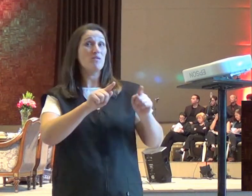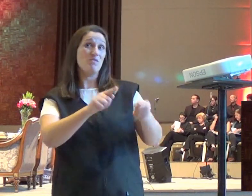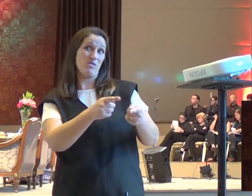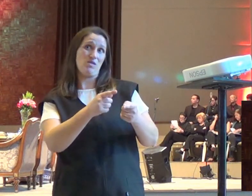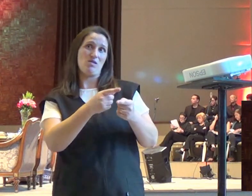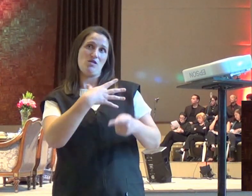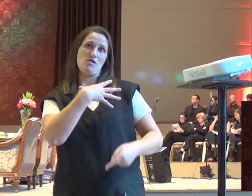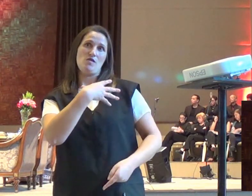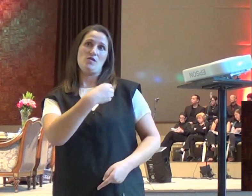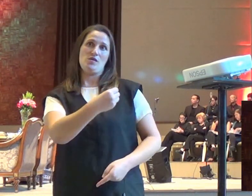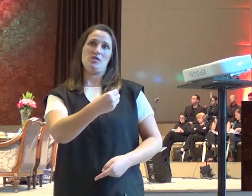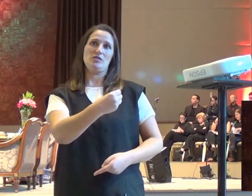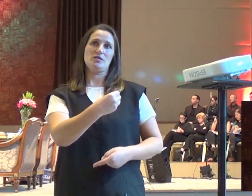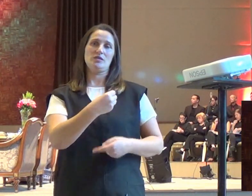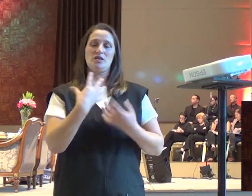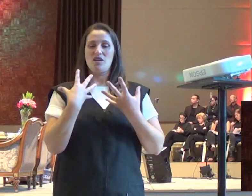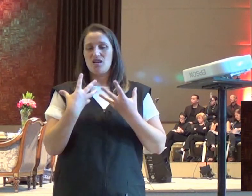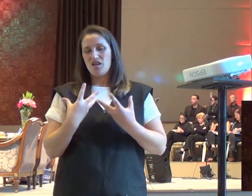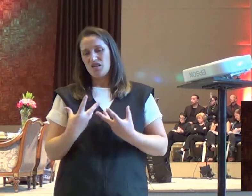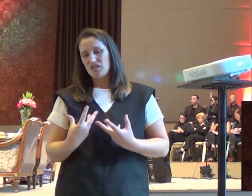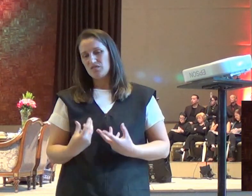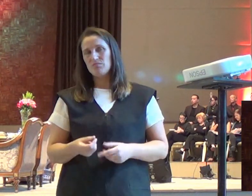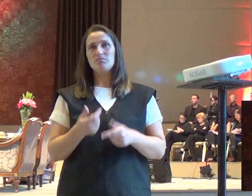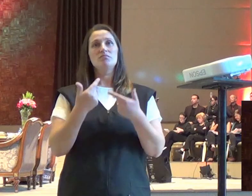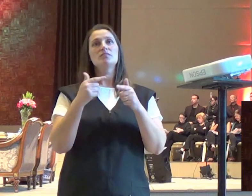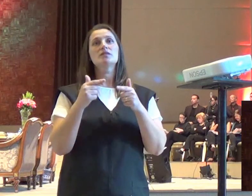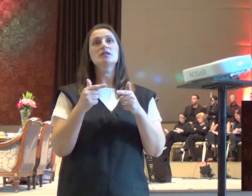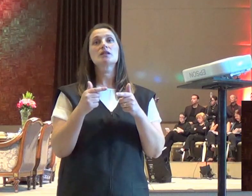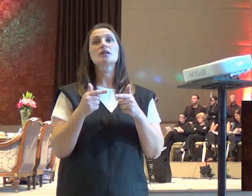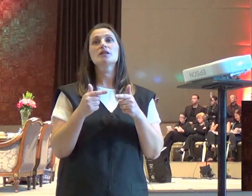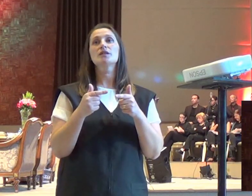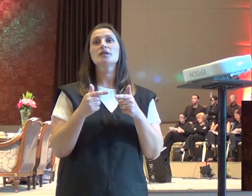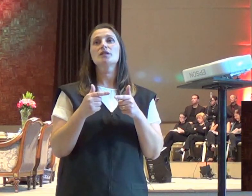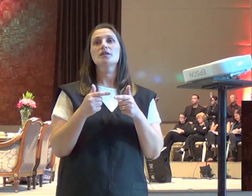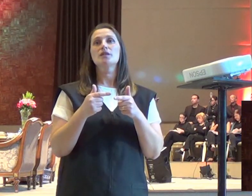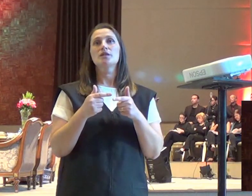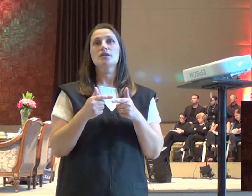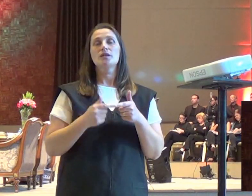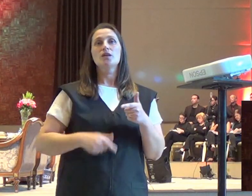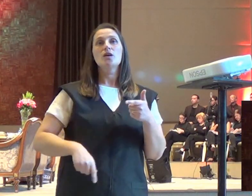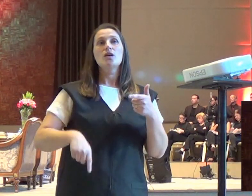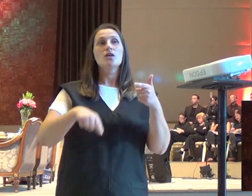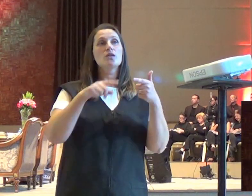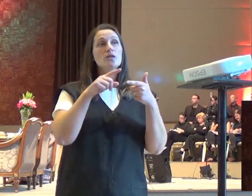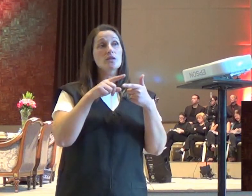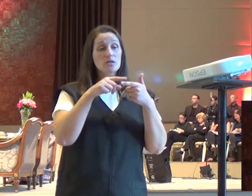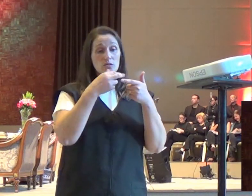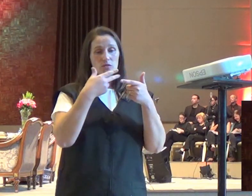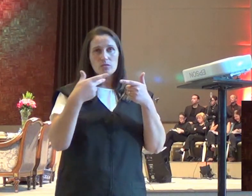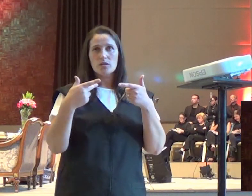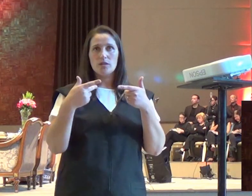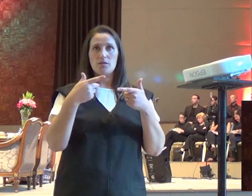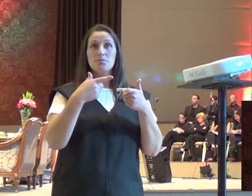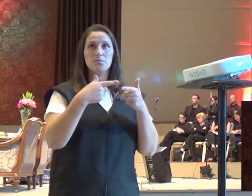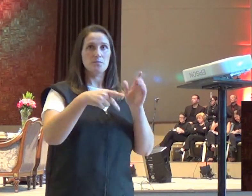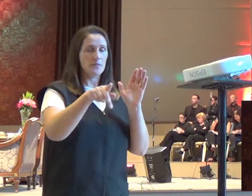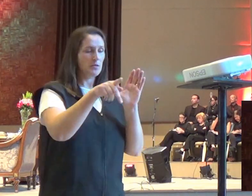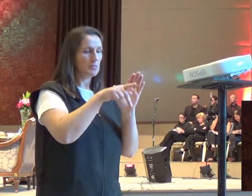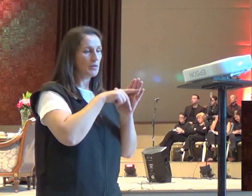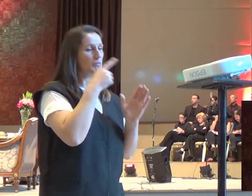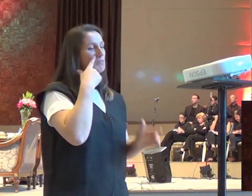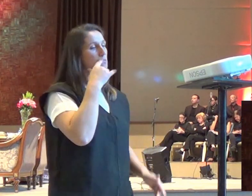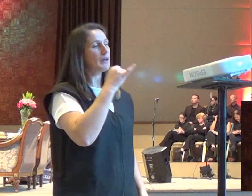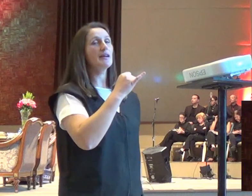fiquem desanimados. Um segundo papel da paternidade é que sejamos os